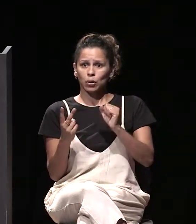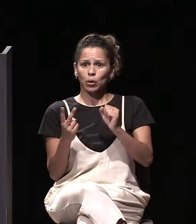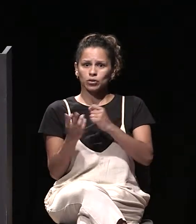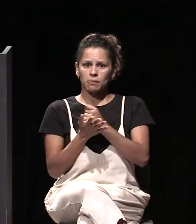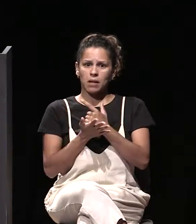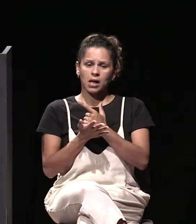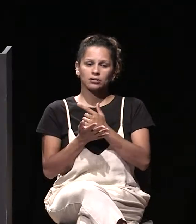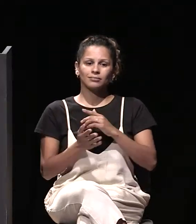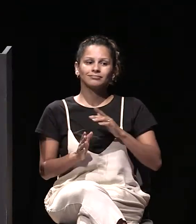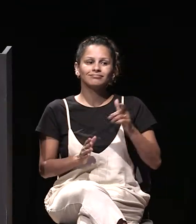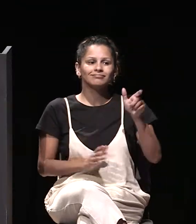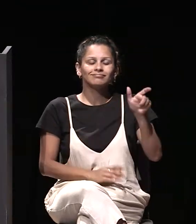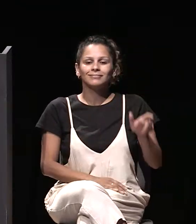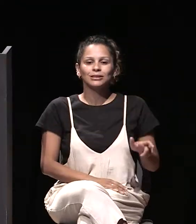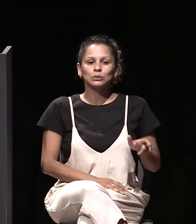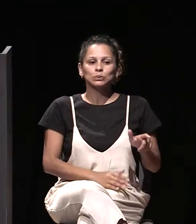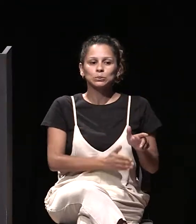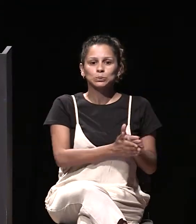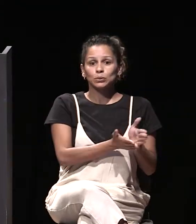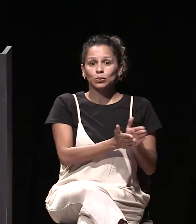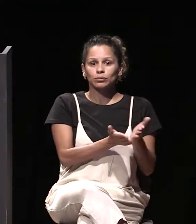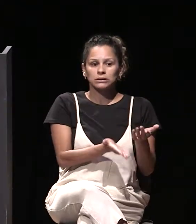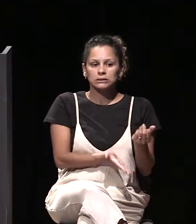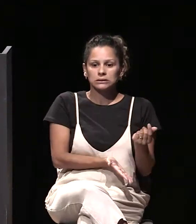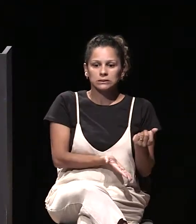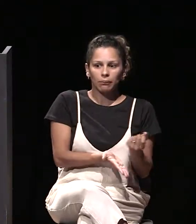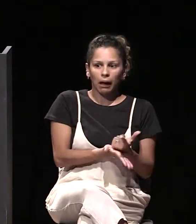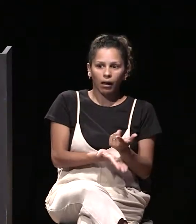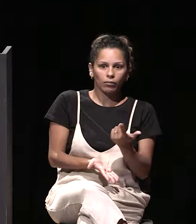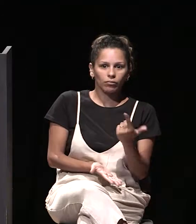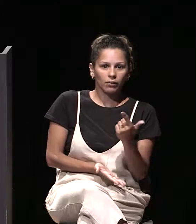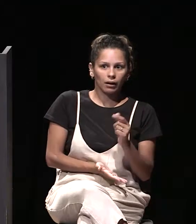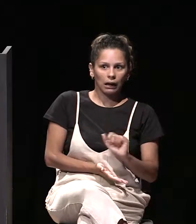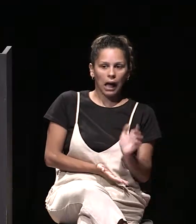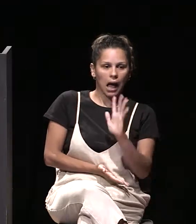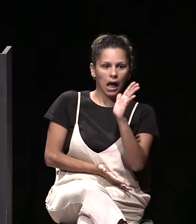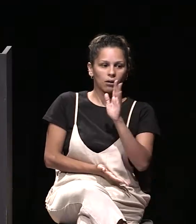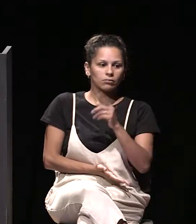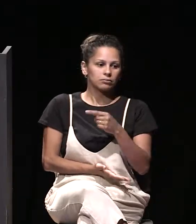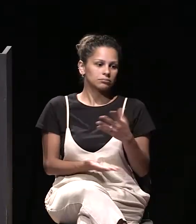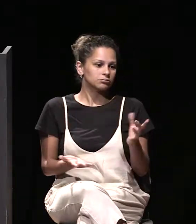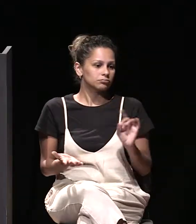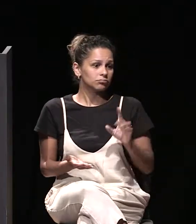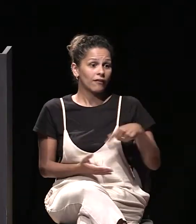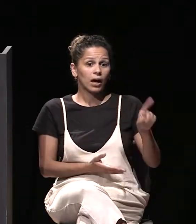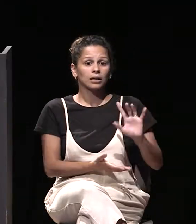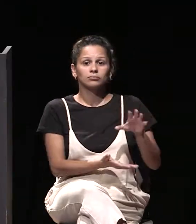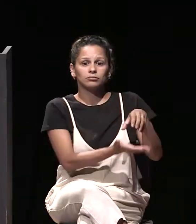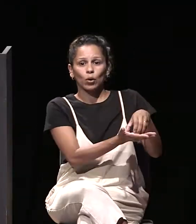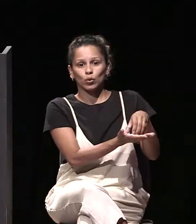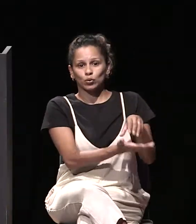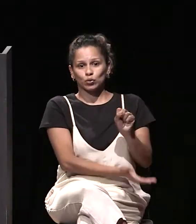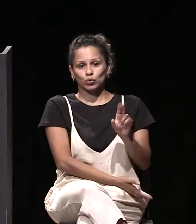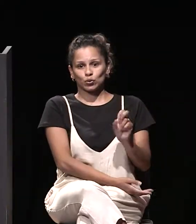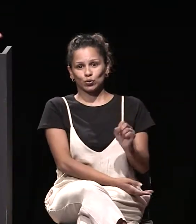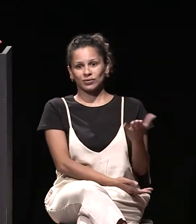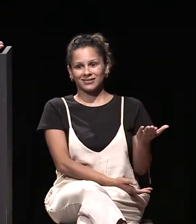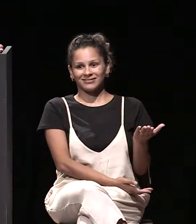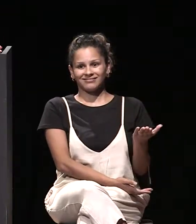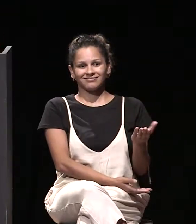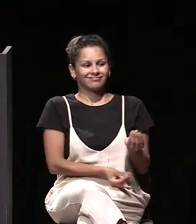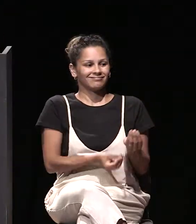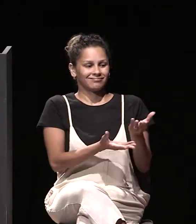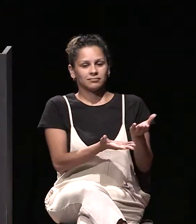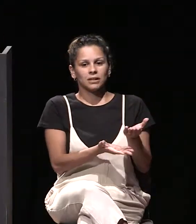posto de saúde e tem pílula ou camisinha. Às vezes, injeção nos postos que têm mais recursos. As